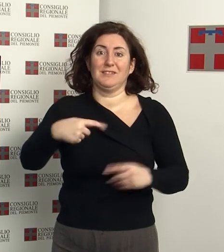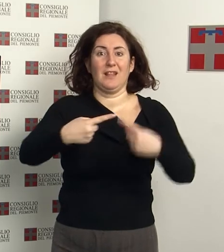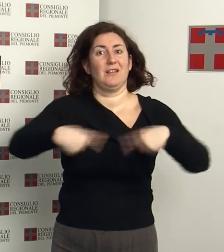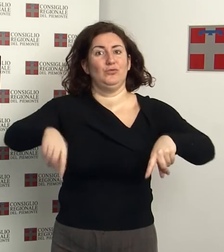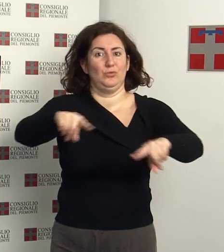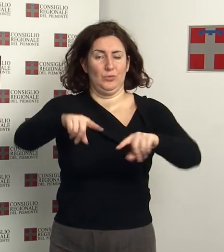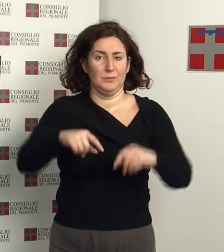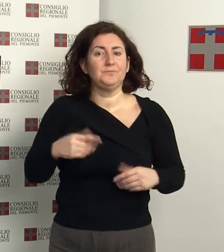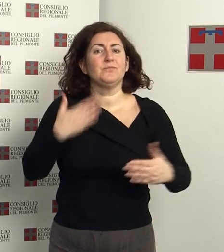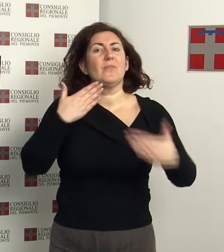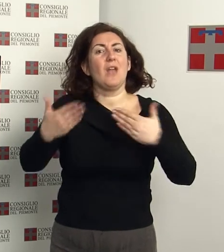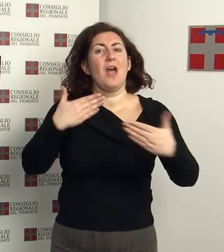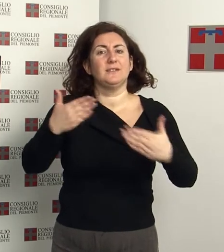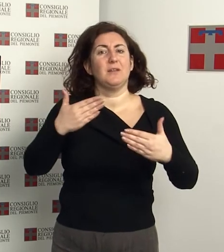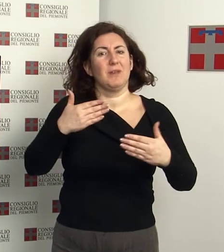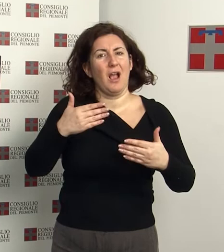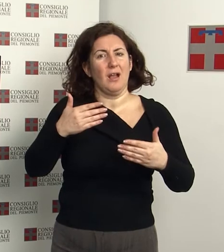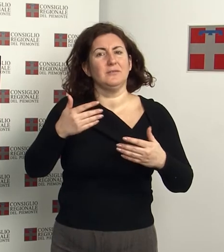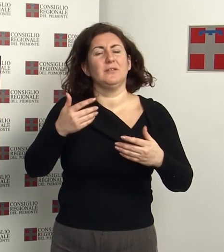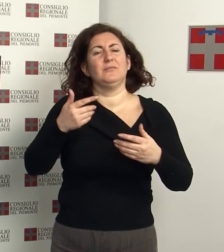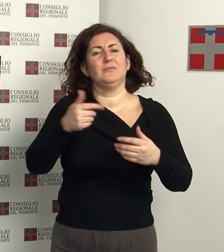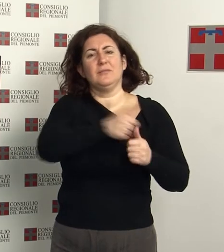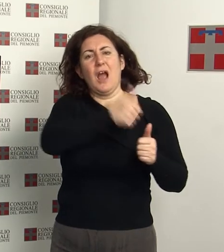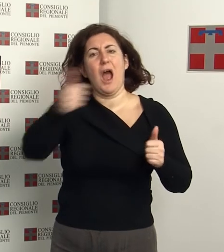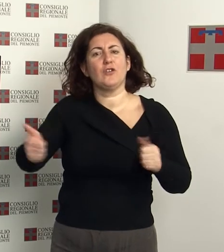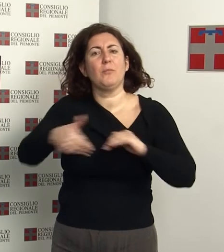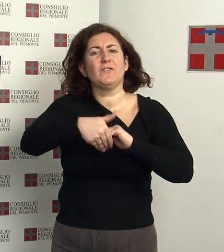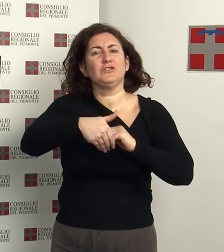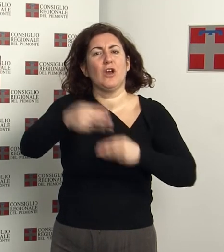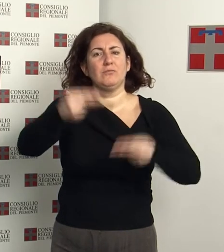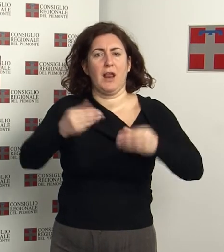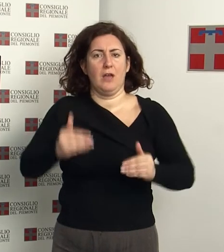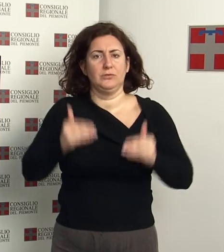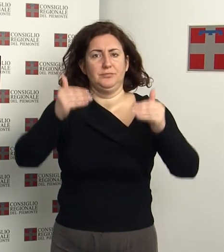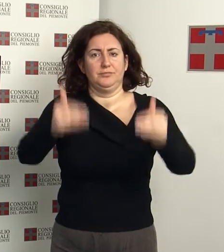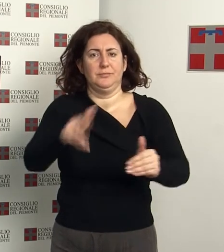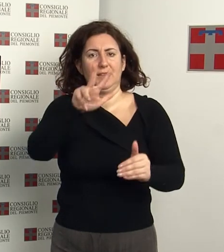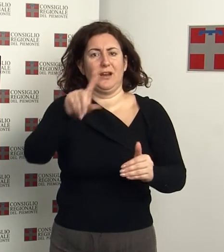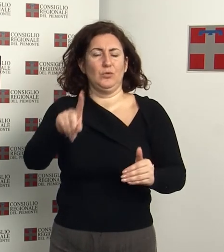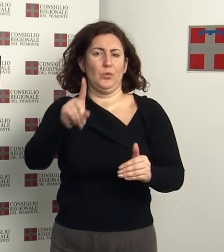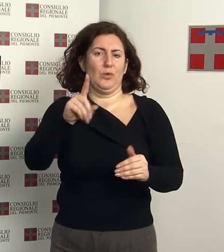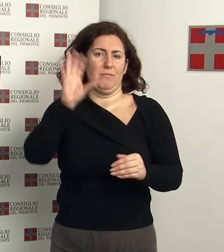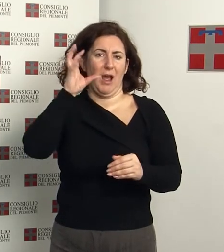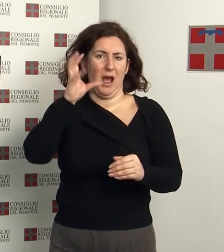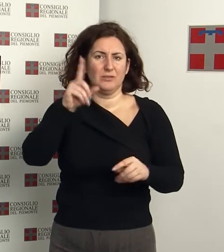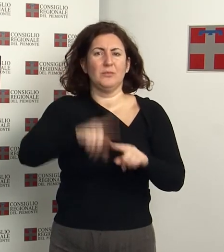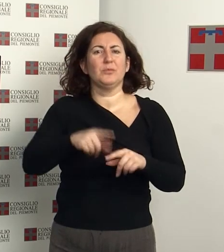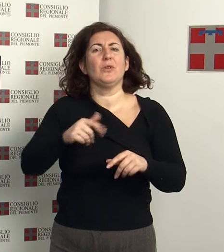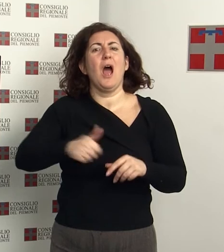dell'esercizio provvisorio del bilancio fino al 31 marzo e respinto la richiesta di autosospensione dalle cariche istituzionali dei